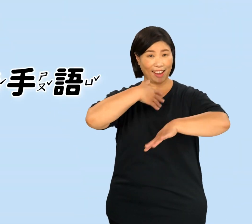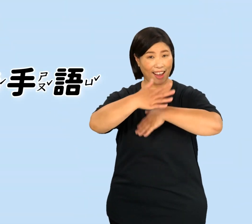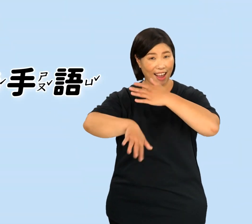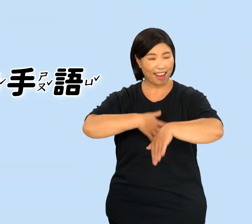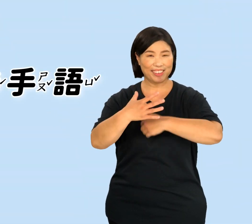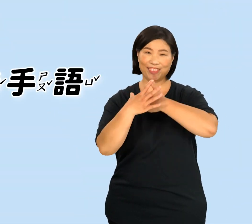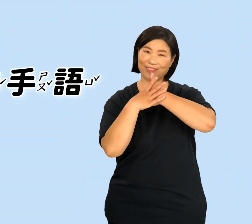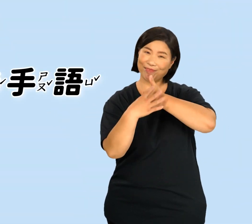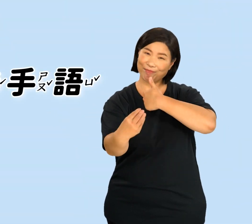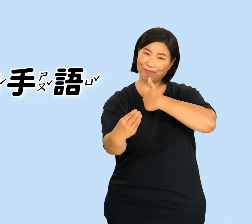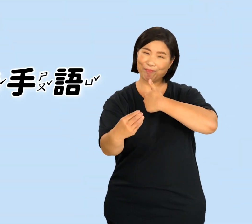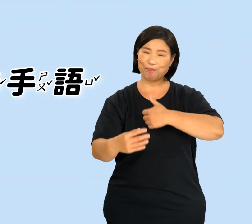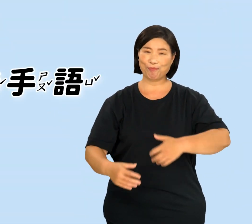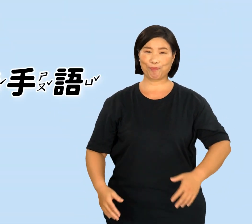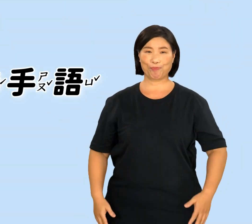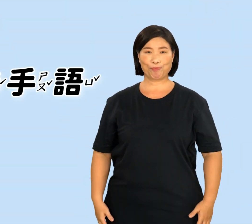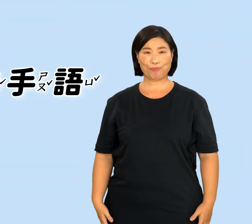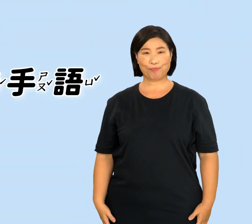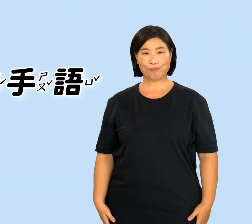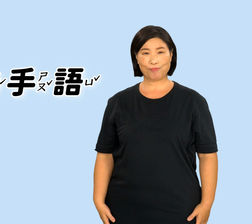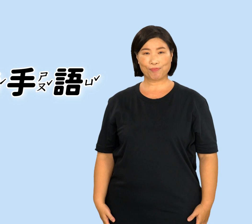一起玩手语。